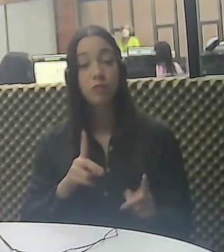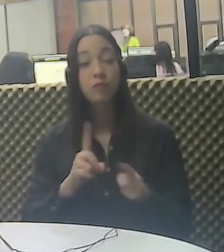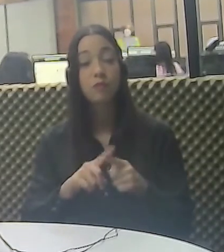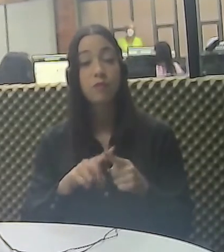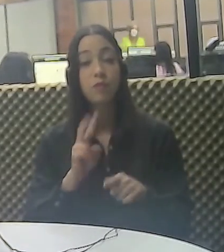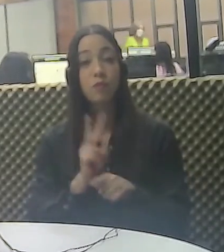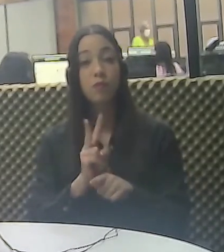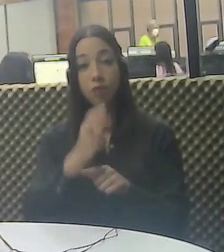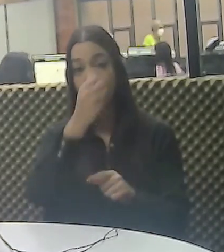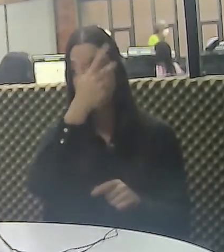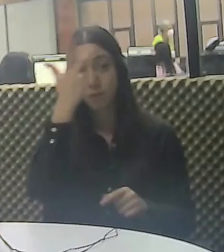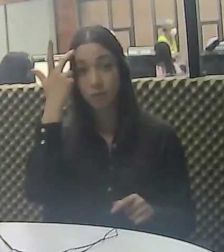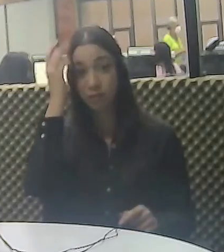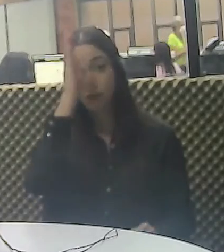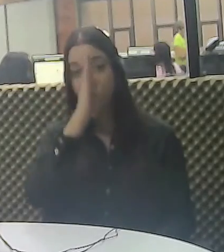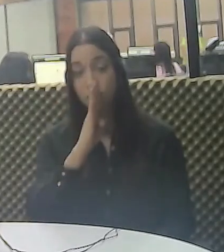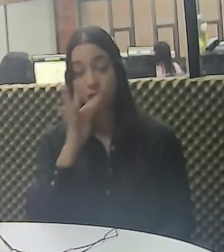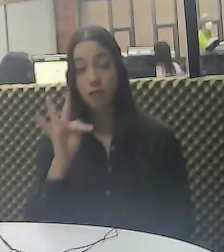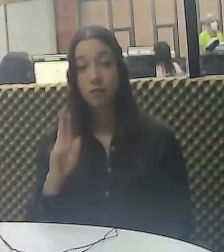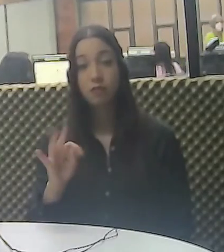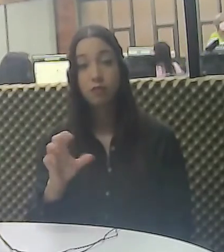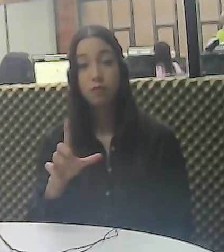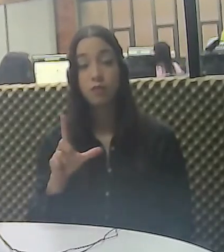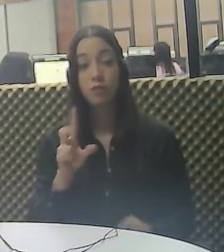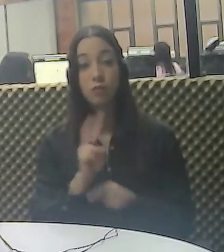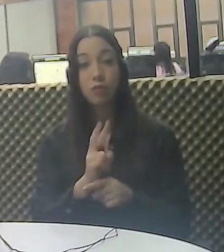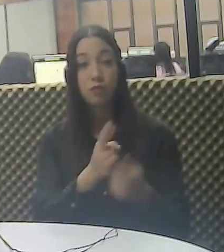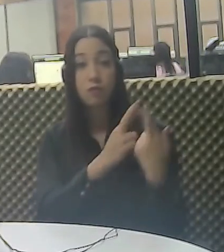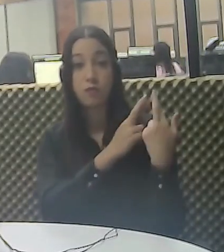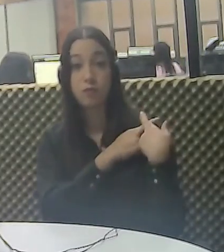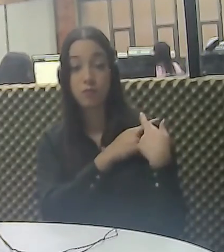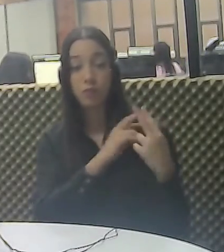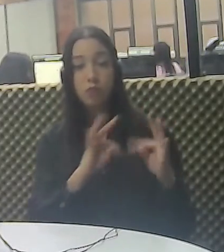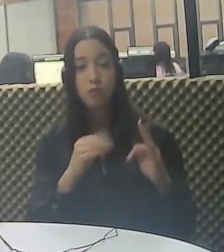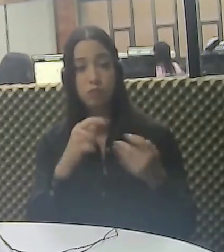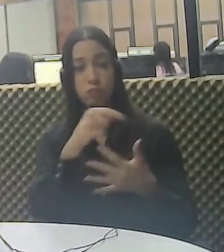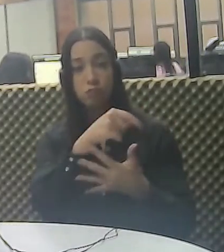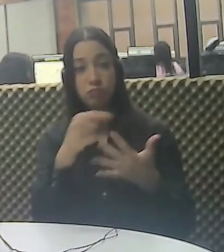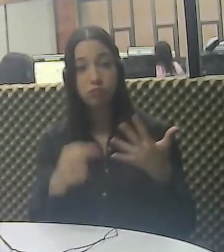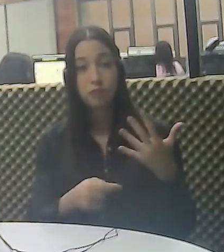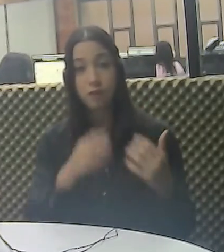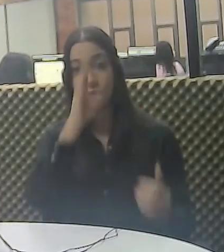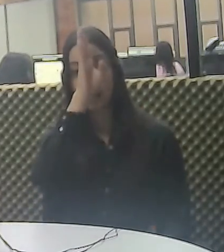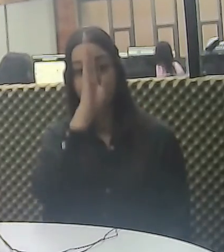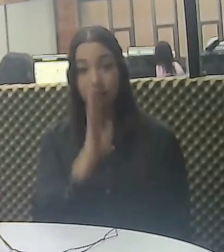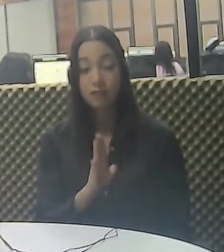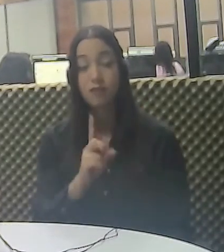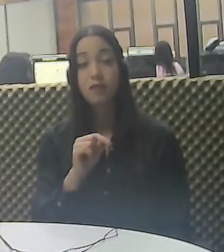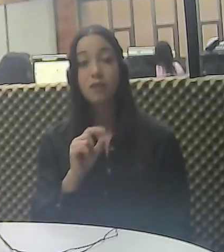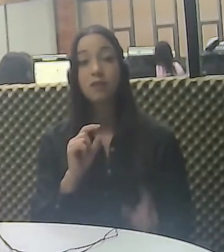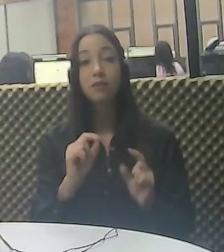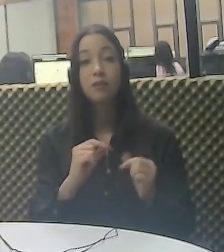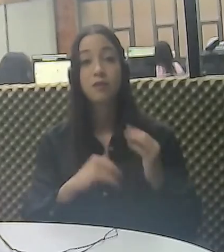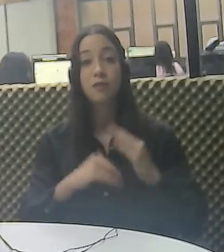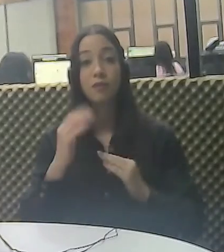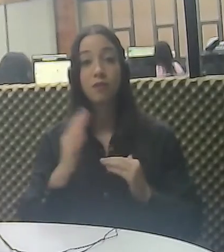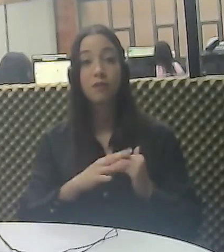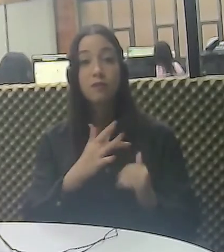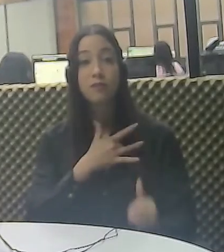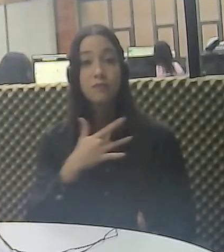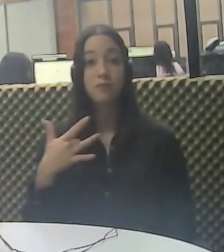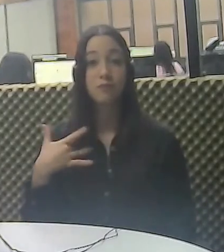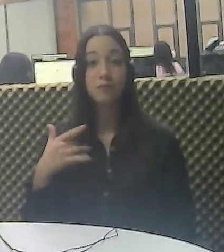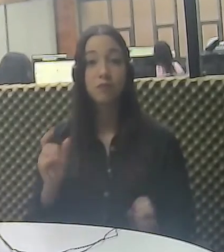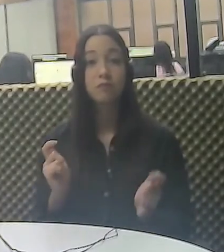pela Prefeitura de Uberlândia através da cutel e todos os serviços ofertados são gratuitos e realizados por profissionais de